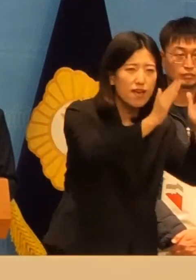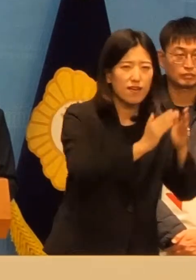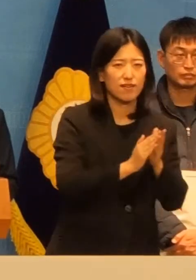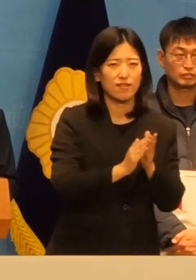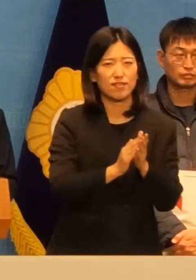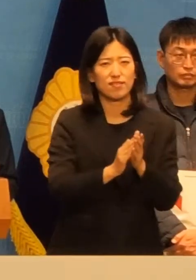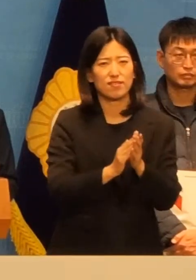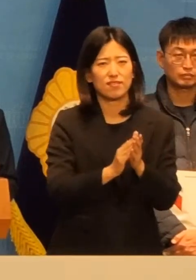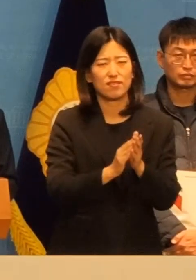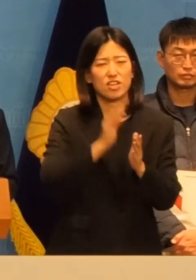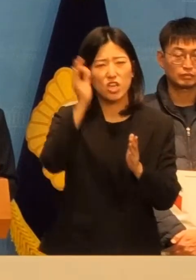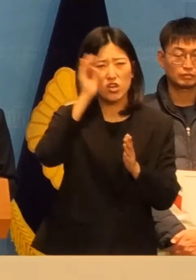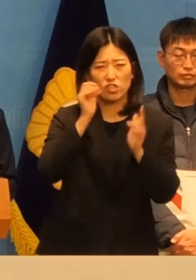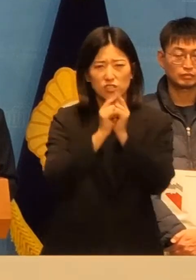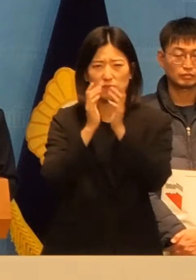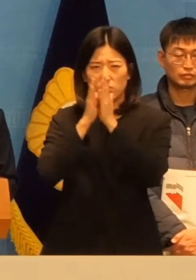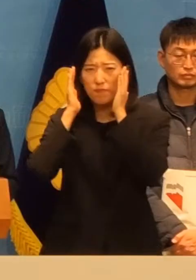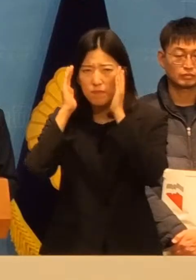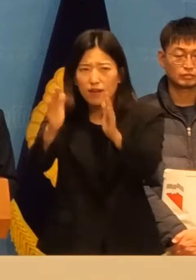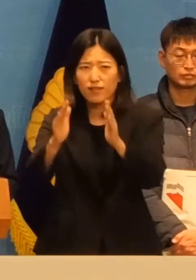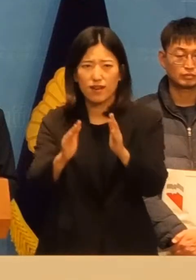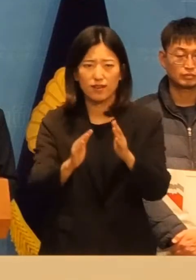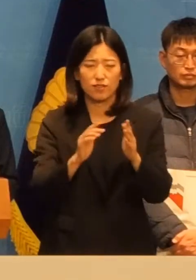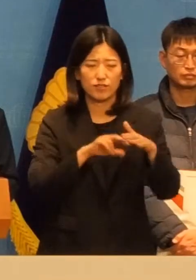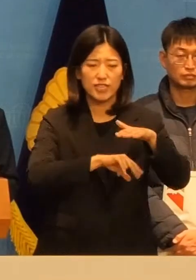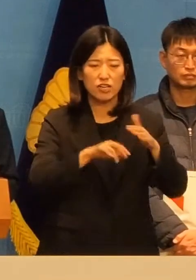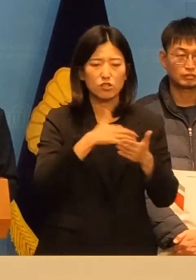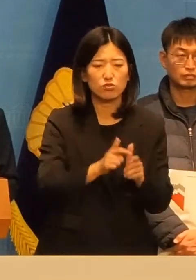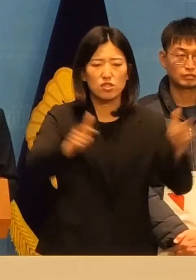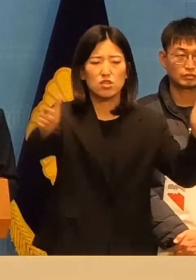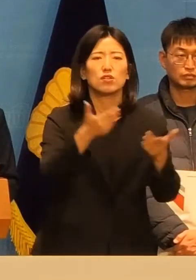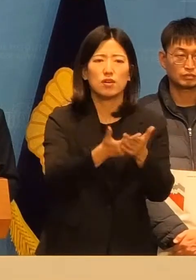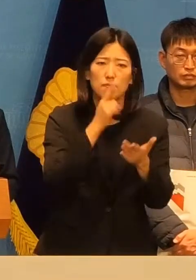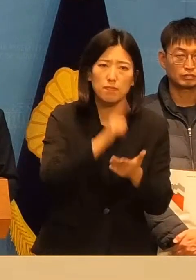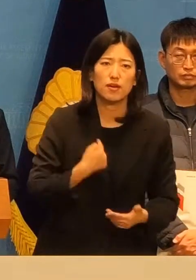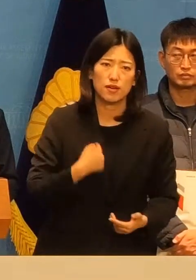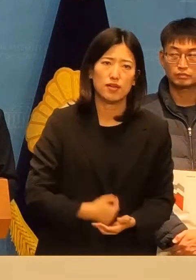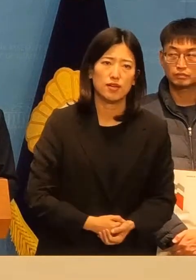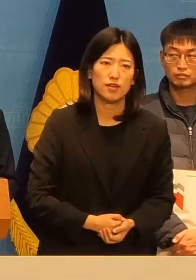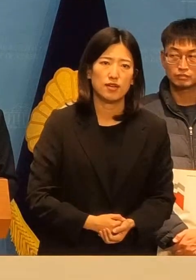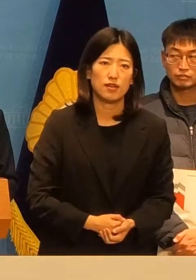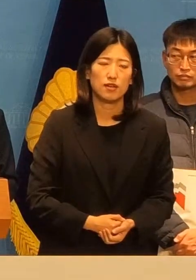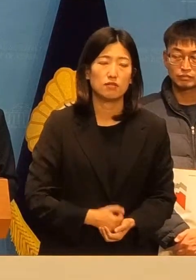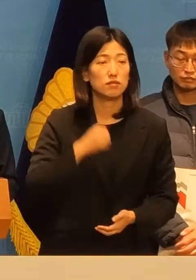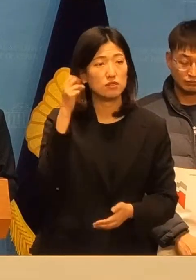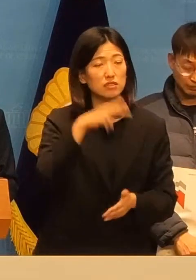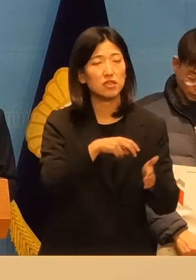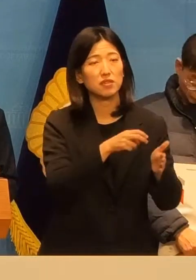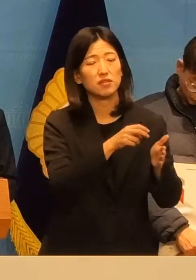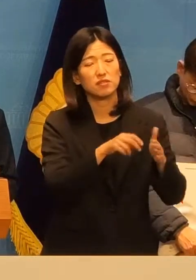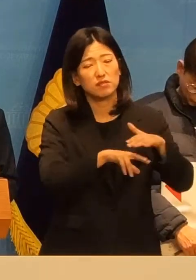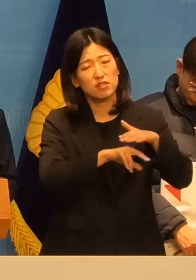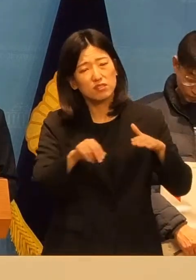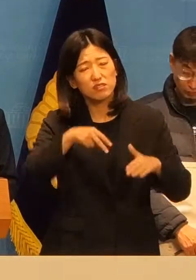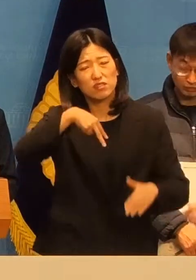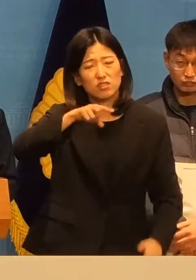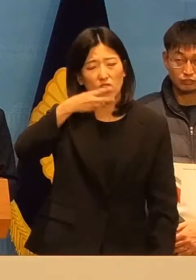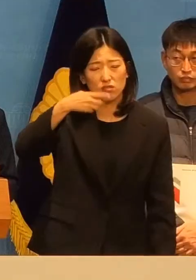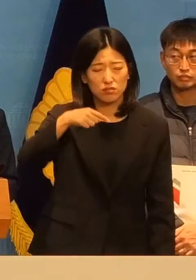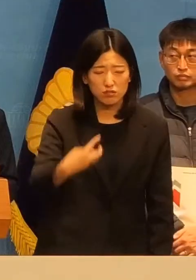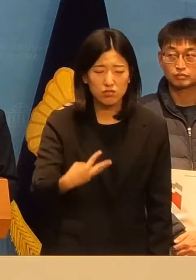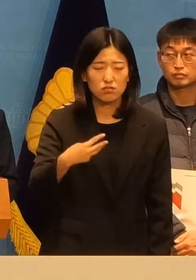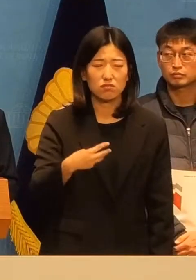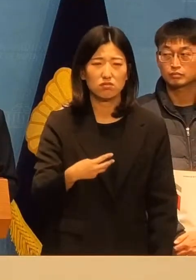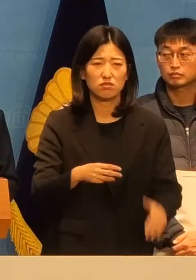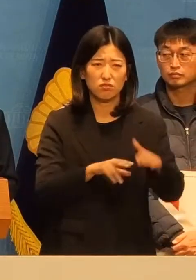직결 증차이지 셔틀 열차가 아니다. 이재명 대통령 공약도 1호선 직결 증차